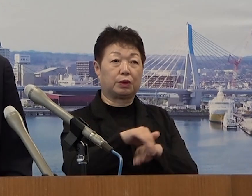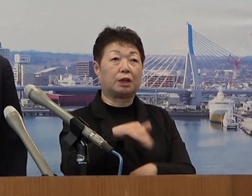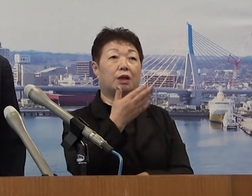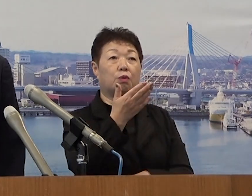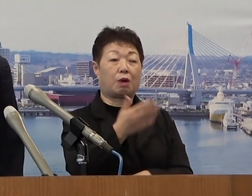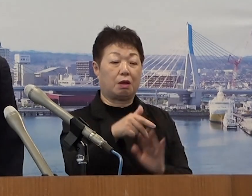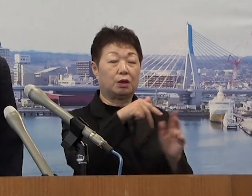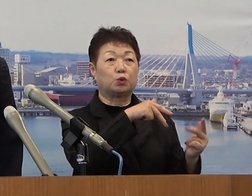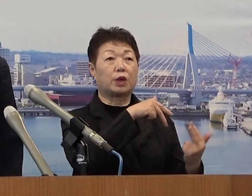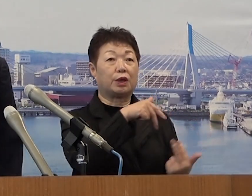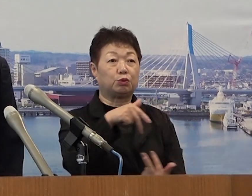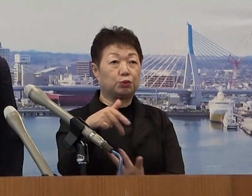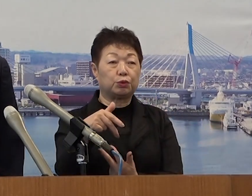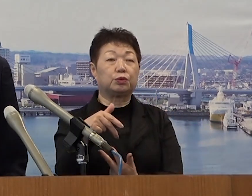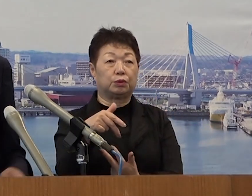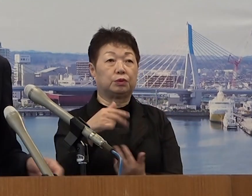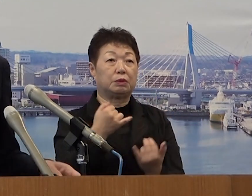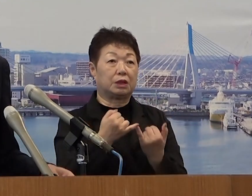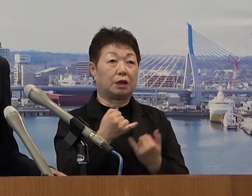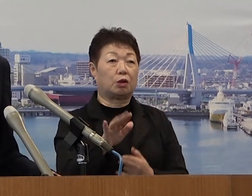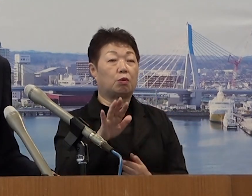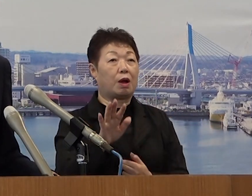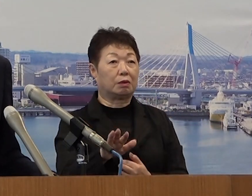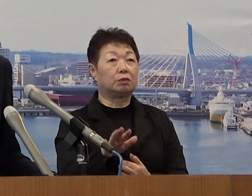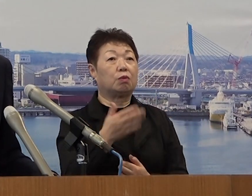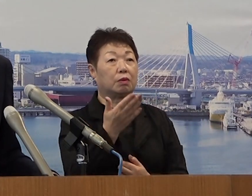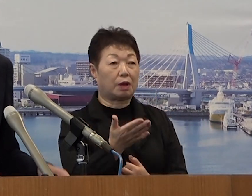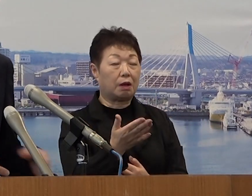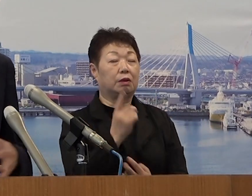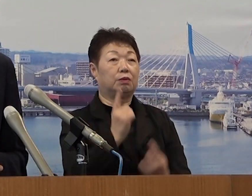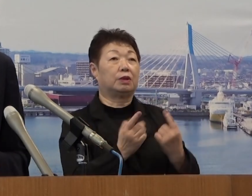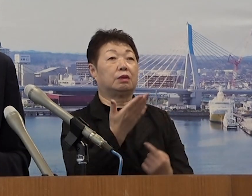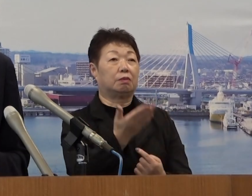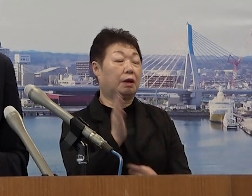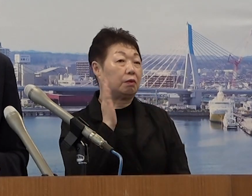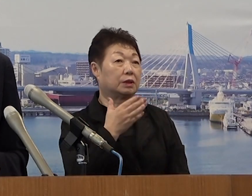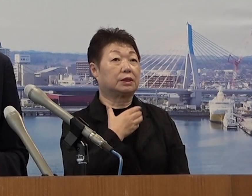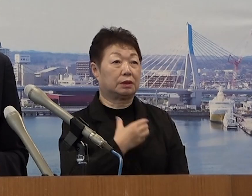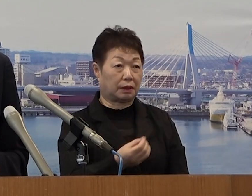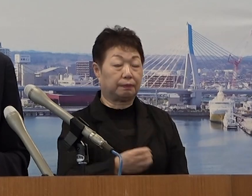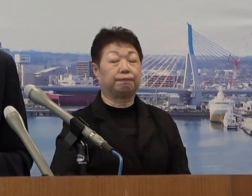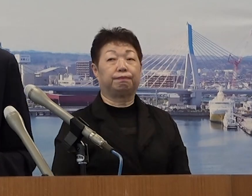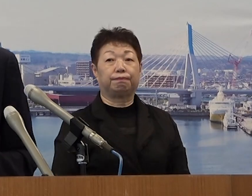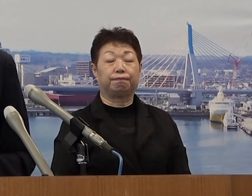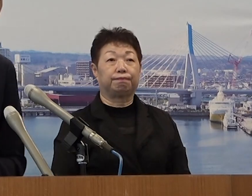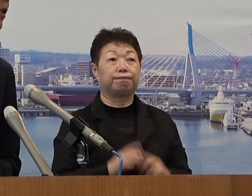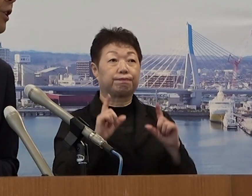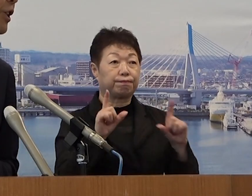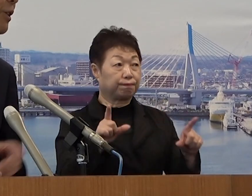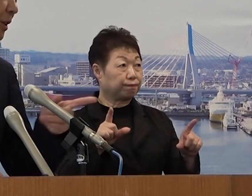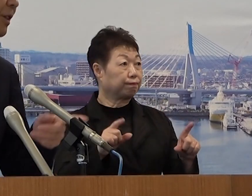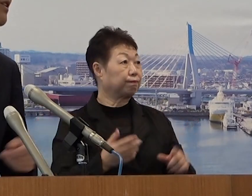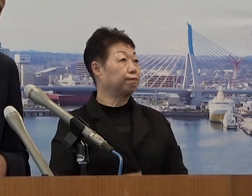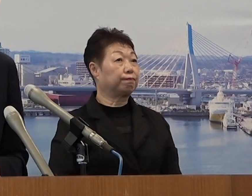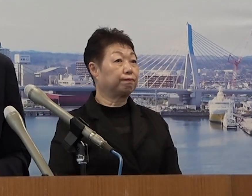そういうスケジュール的なものは今の段階であったりするものでしょうか。